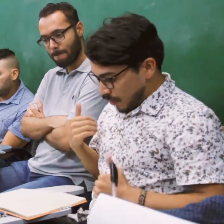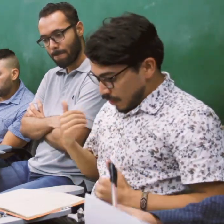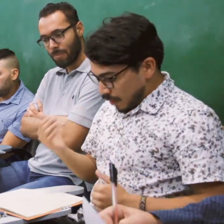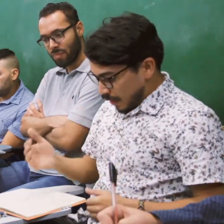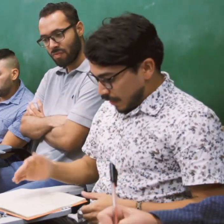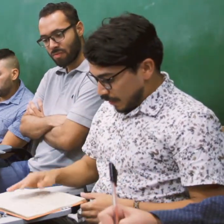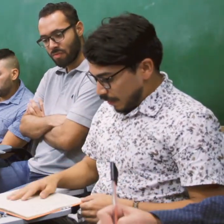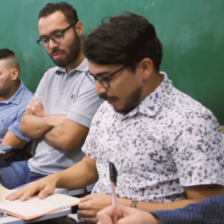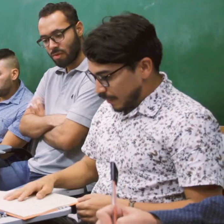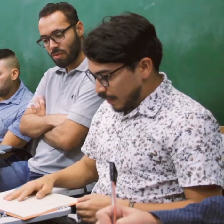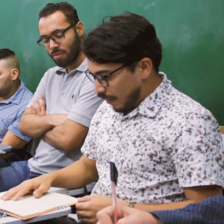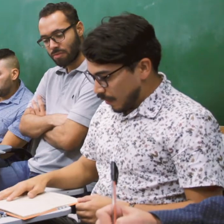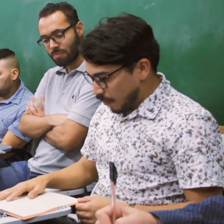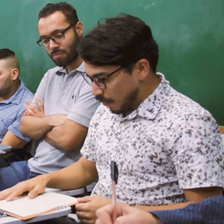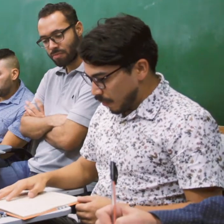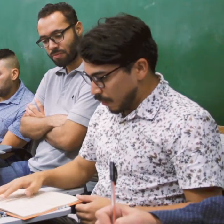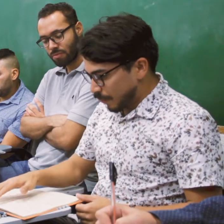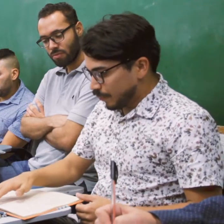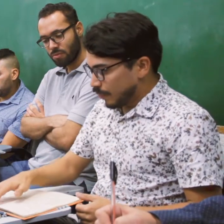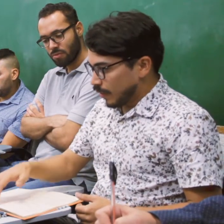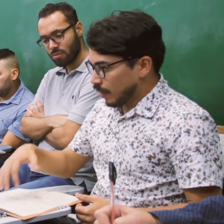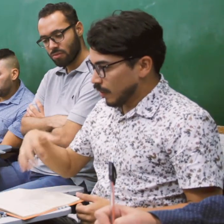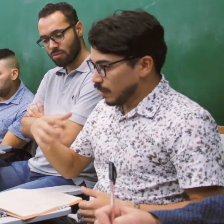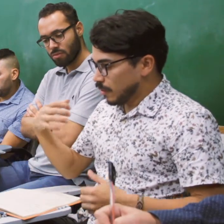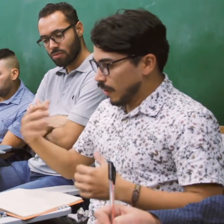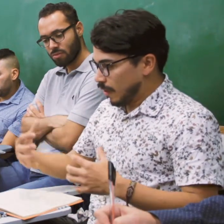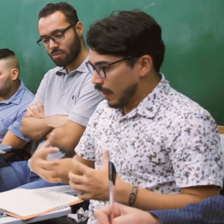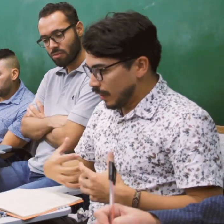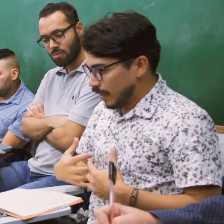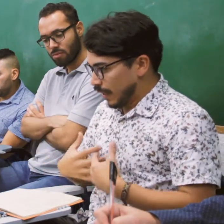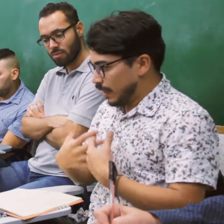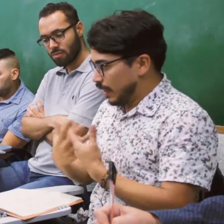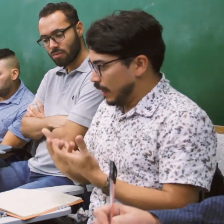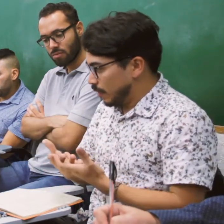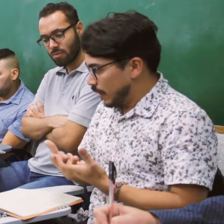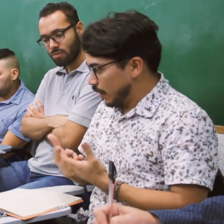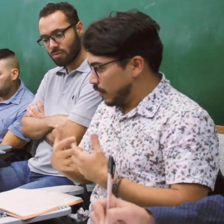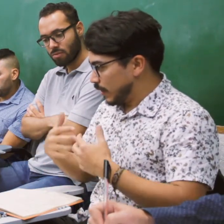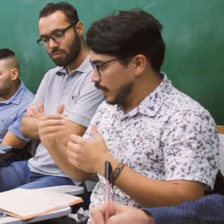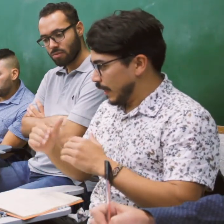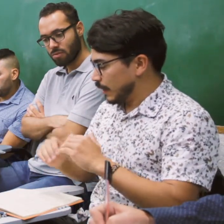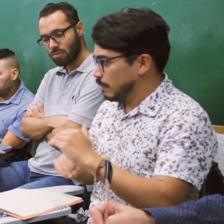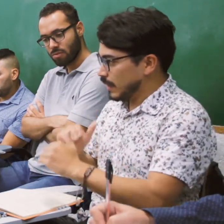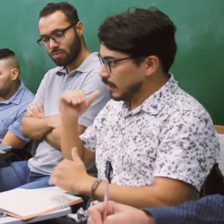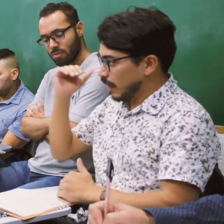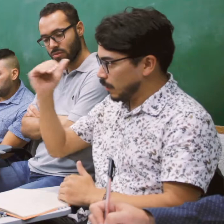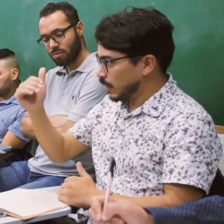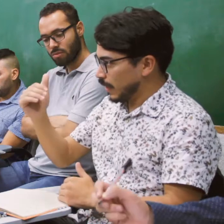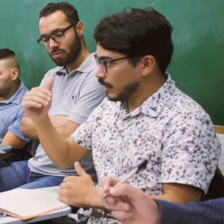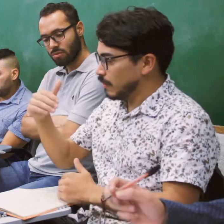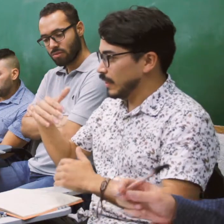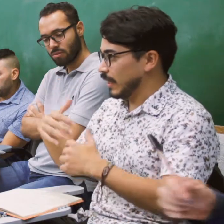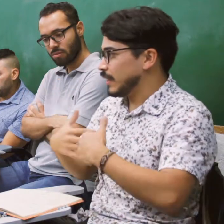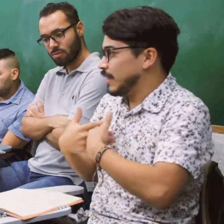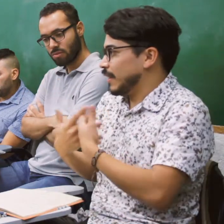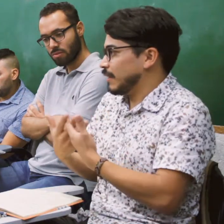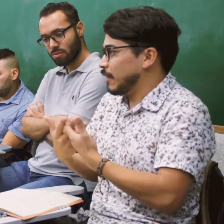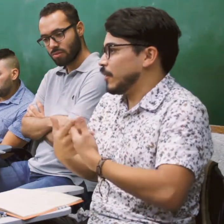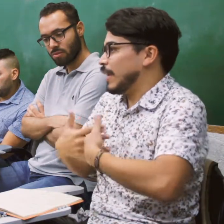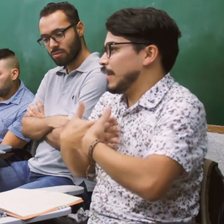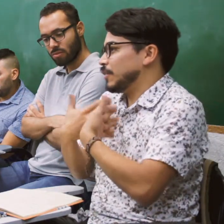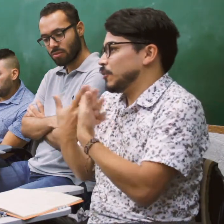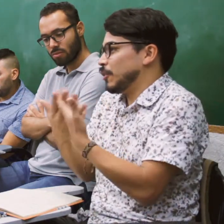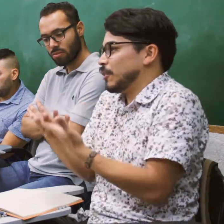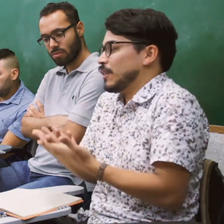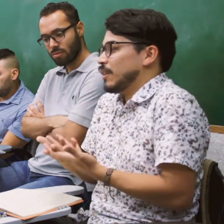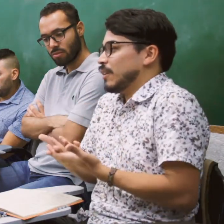caso se planteaba como cuando uno habla de la equidad en la universidad, miras a buscar esa igualdad que tiene que ver con